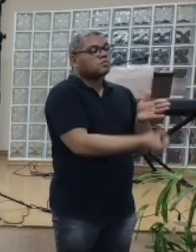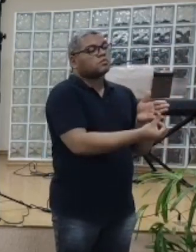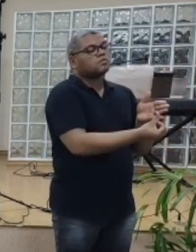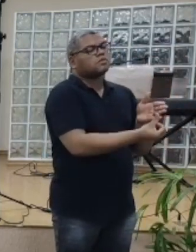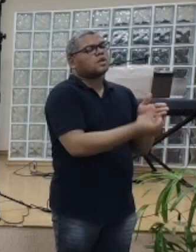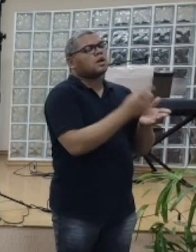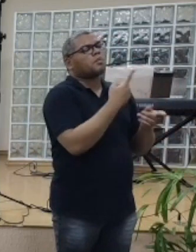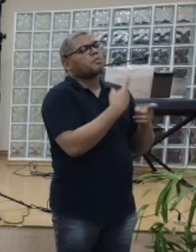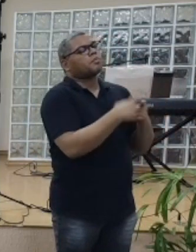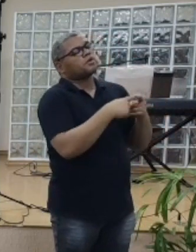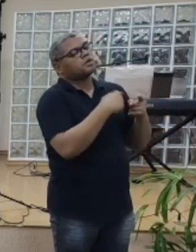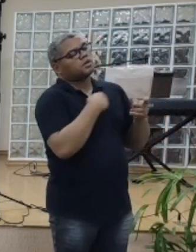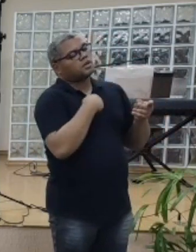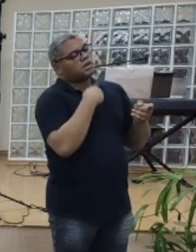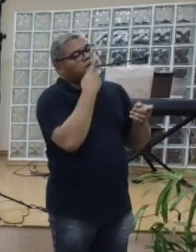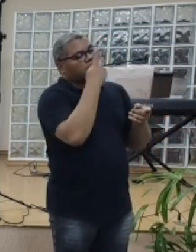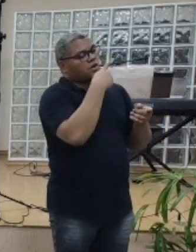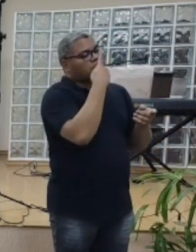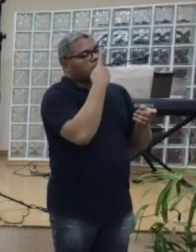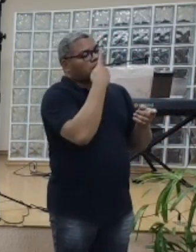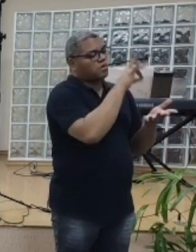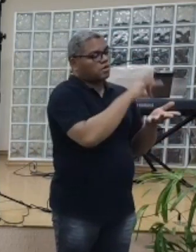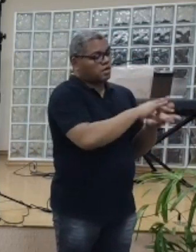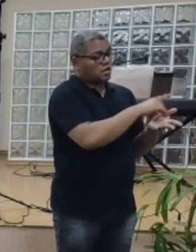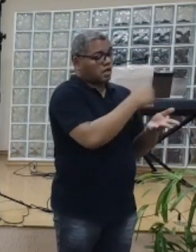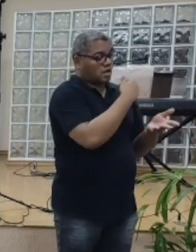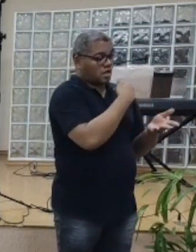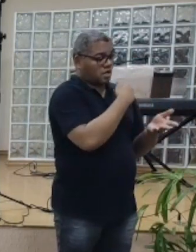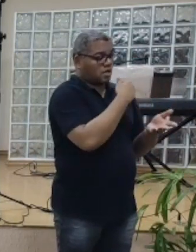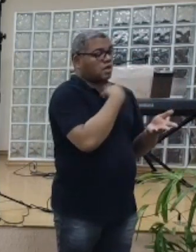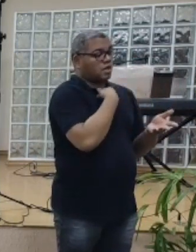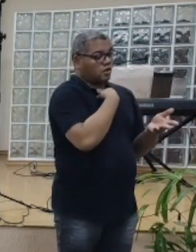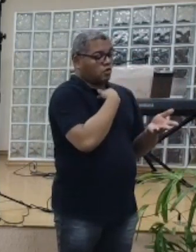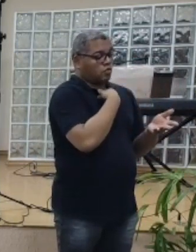a verdade me tornei inimigo de vocês?